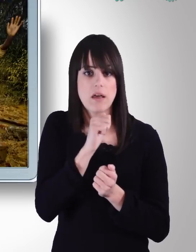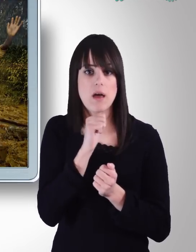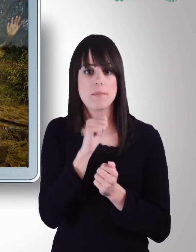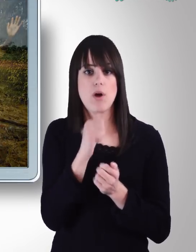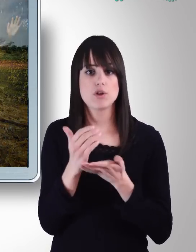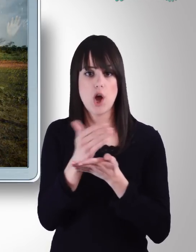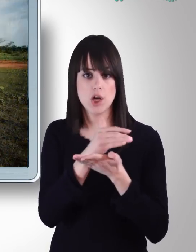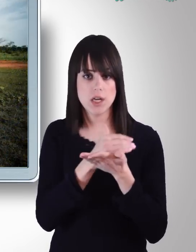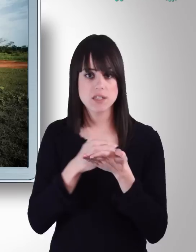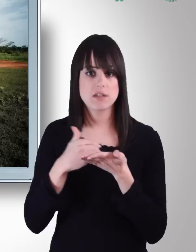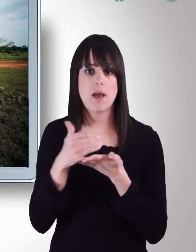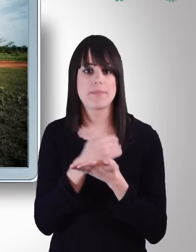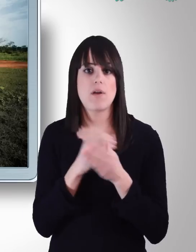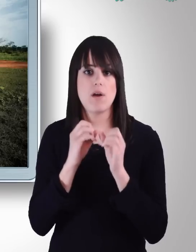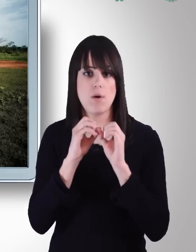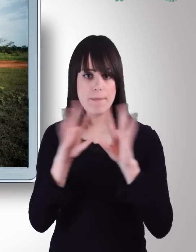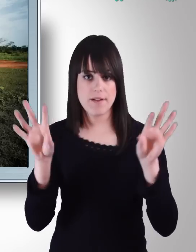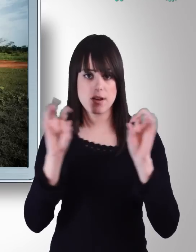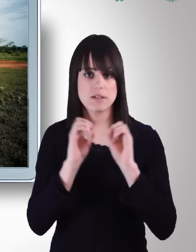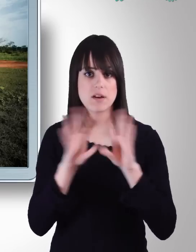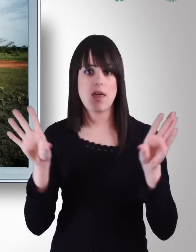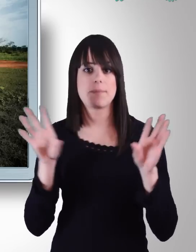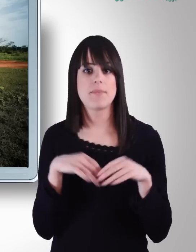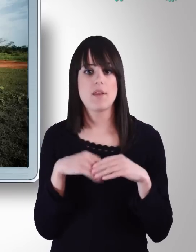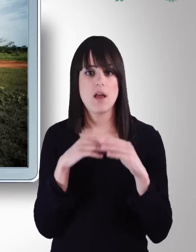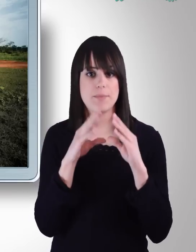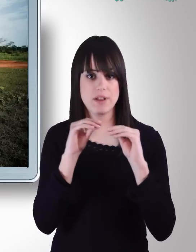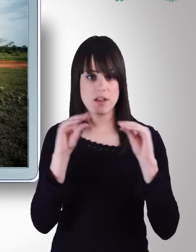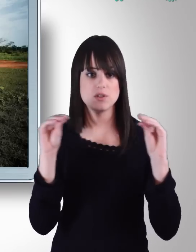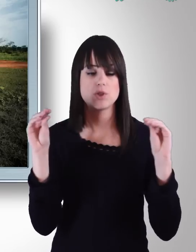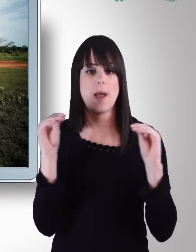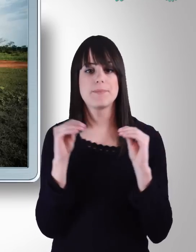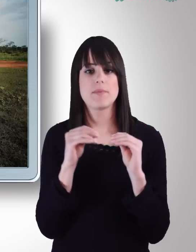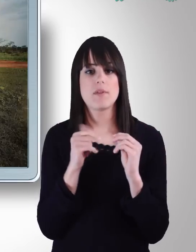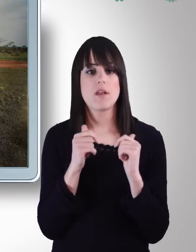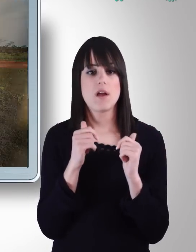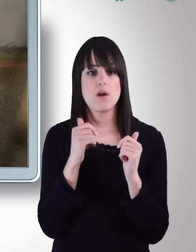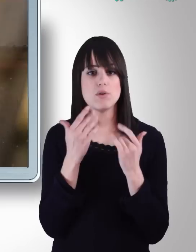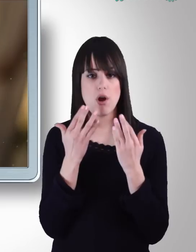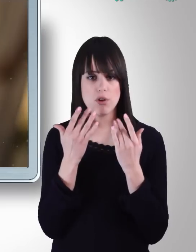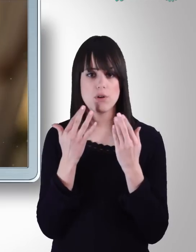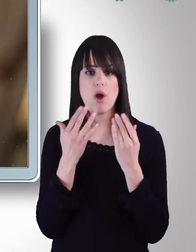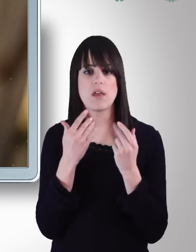ulažu da dopreme vodu u sve te delove zemlje kojima ona nedostaje. Na Instagramu ih možete naći